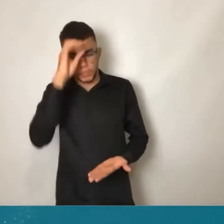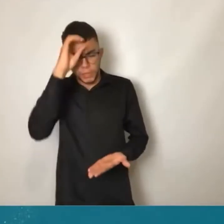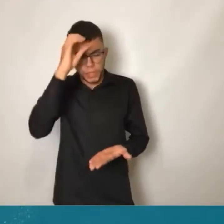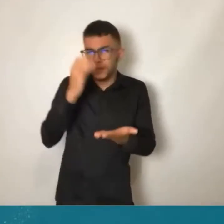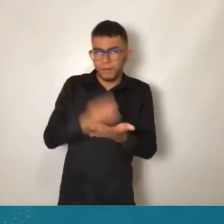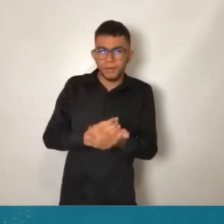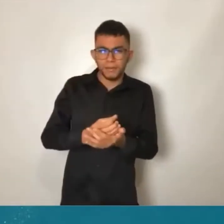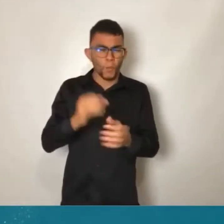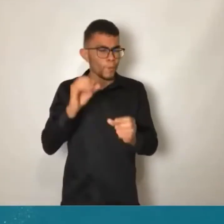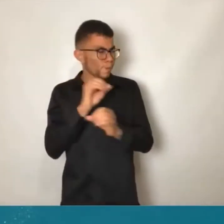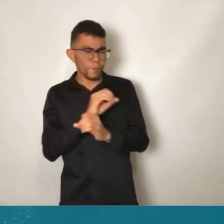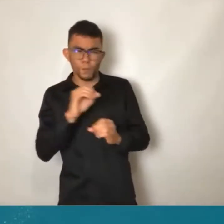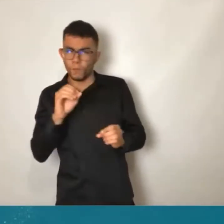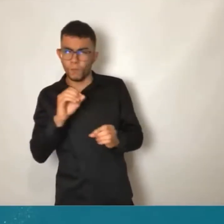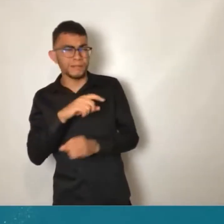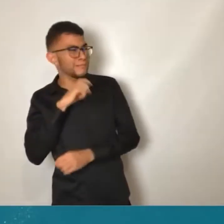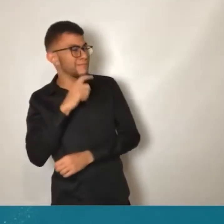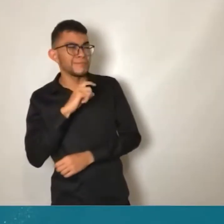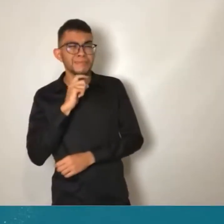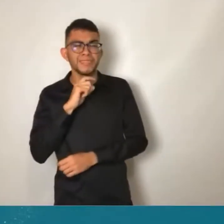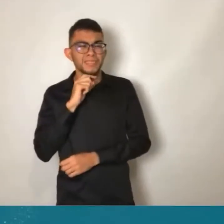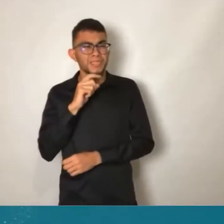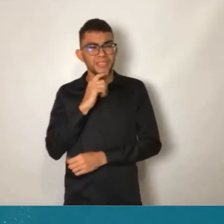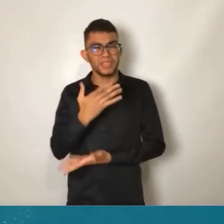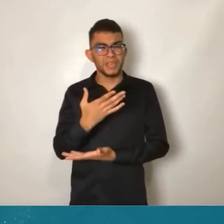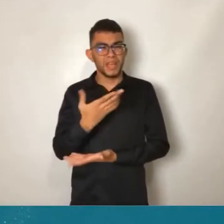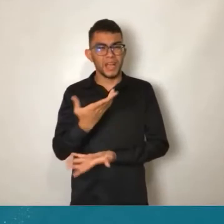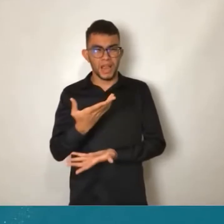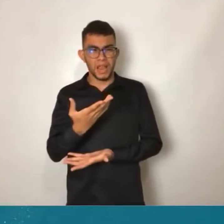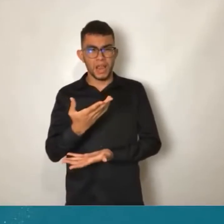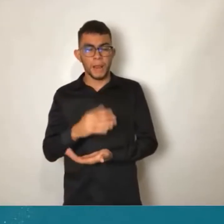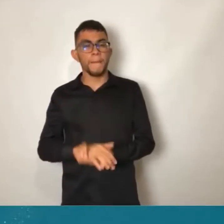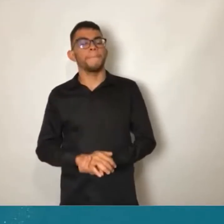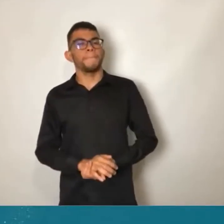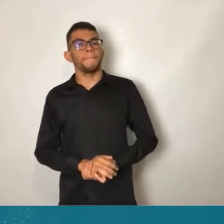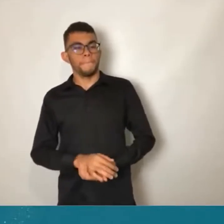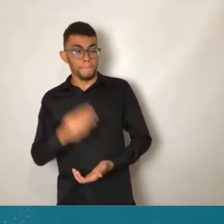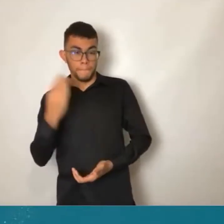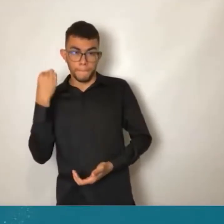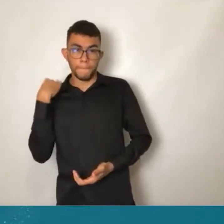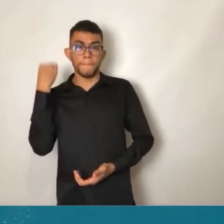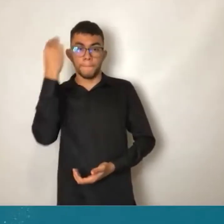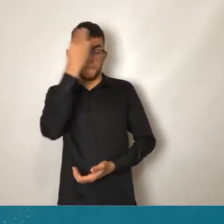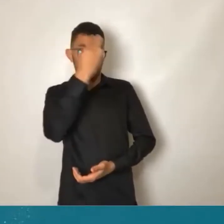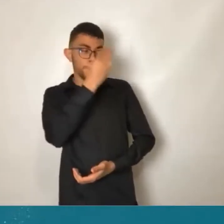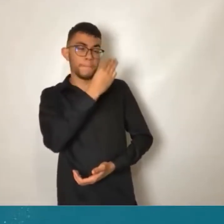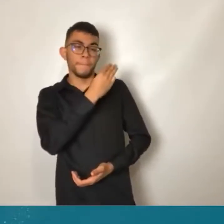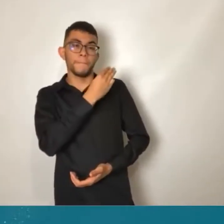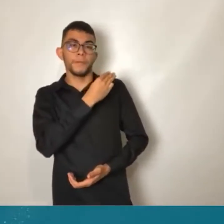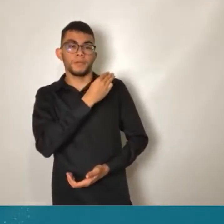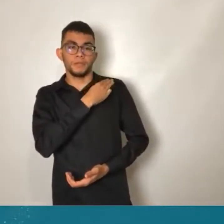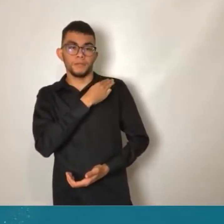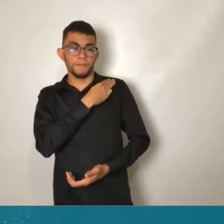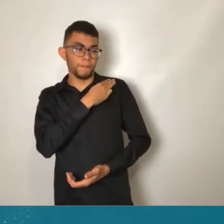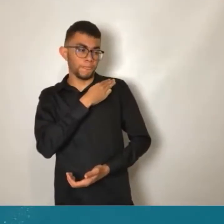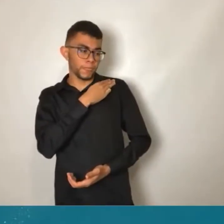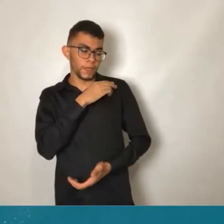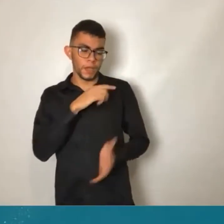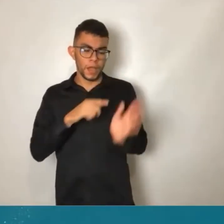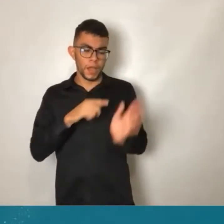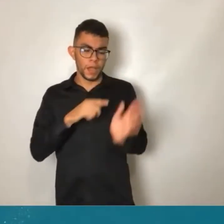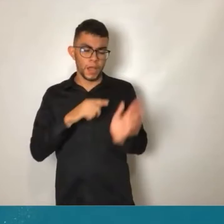disse: alegra-te, muito favorecida, o Senhor é contigo. Ela, porém, ao ouvir